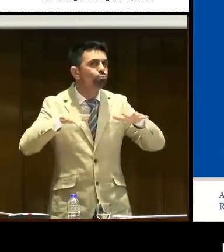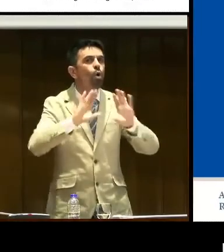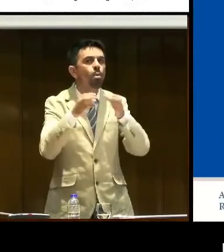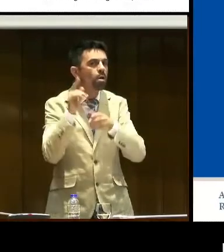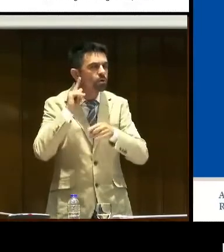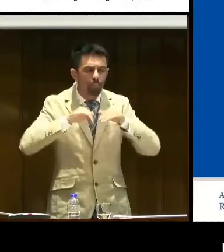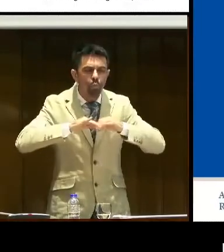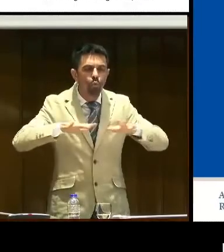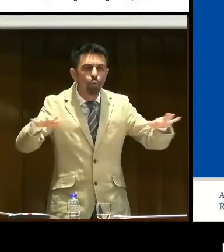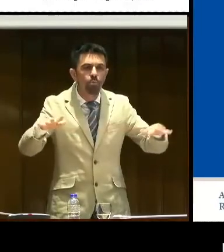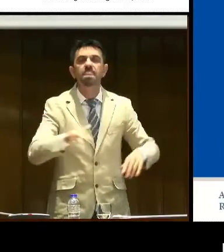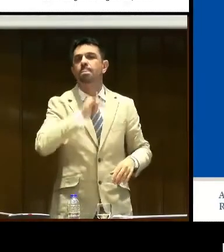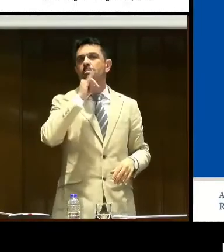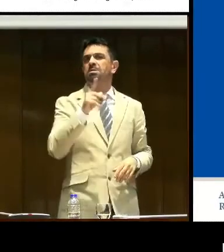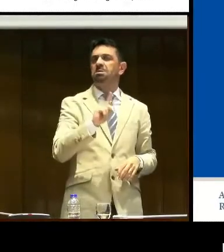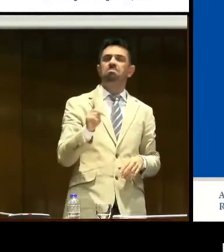la comunidad sorda.